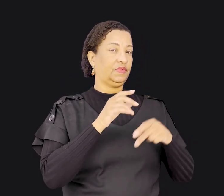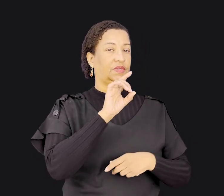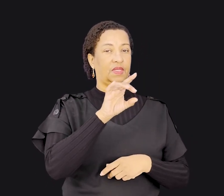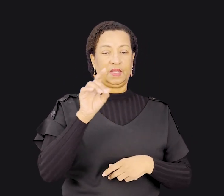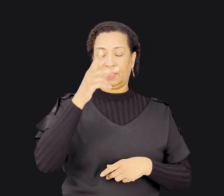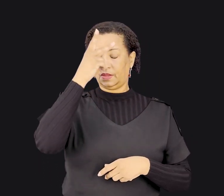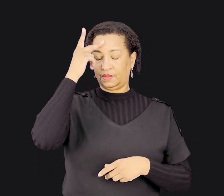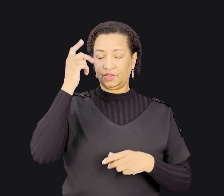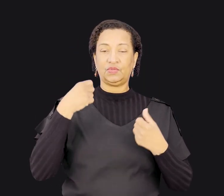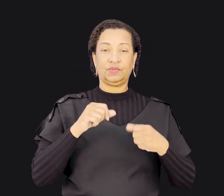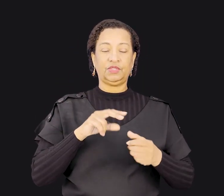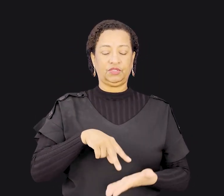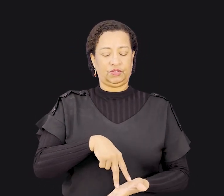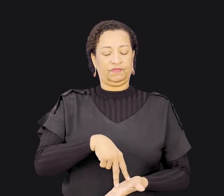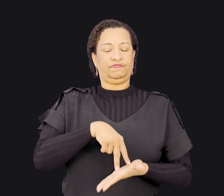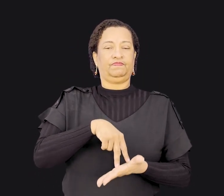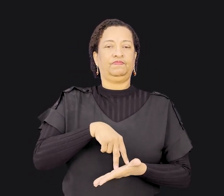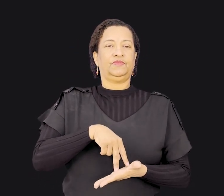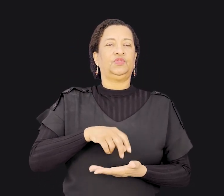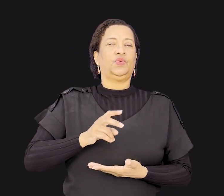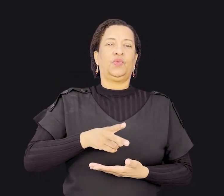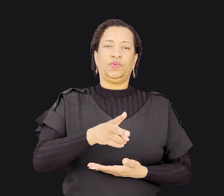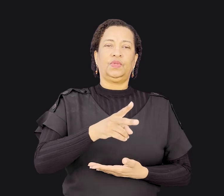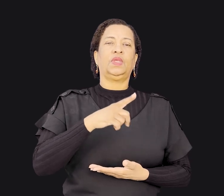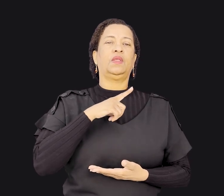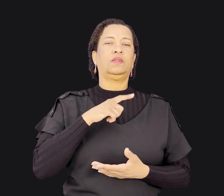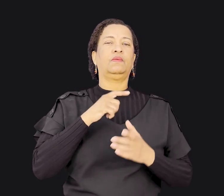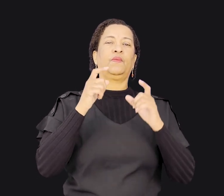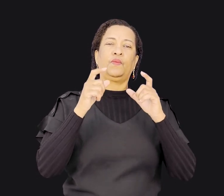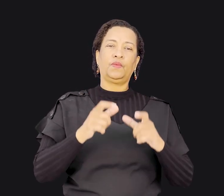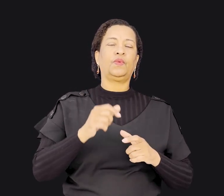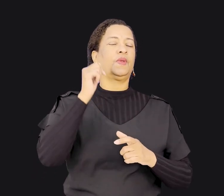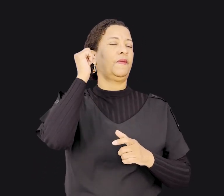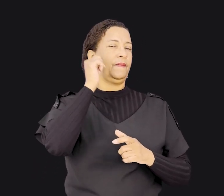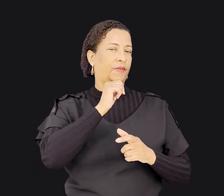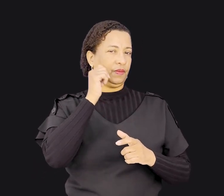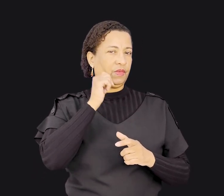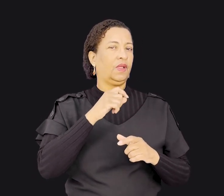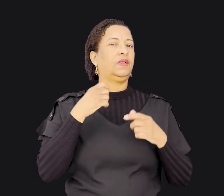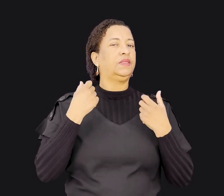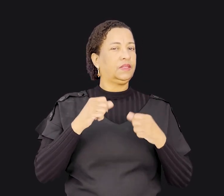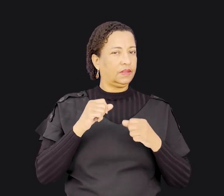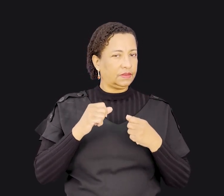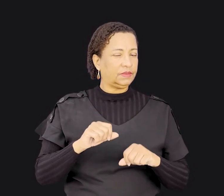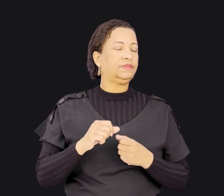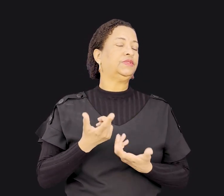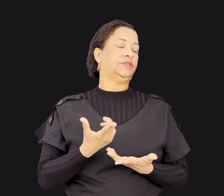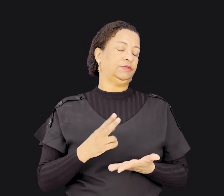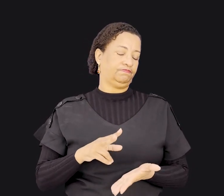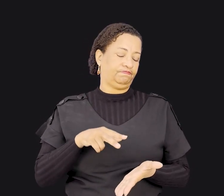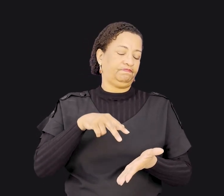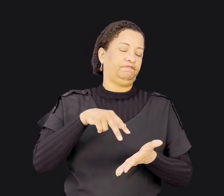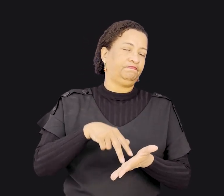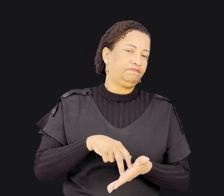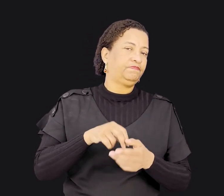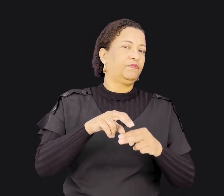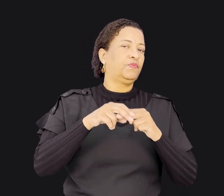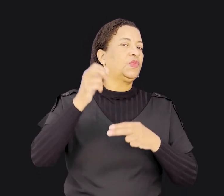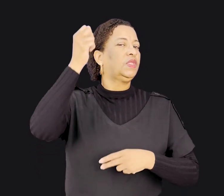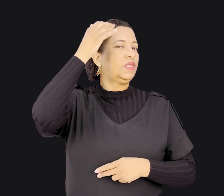deve manter a sua posição. Existe um lugar para a mulher que ela deve ocupar pela graça de Deus. Ela tem um papel,